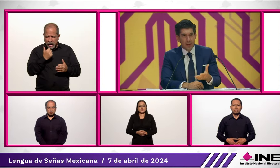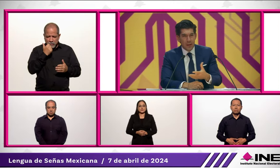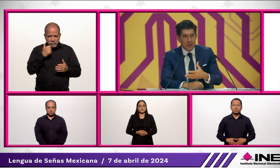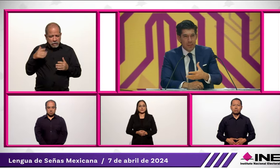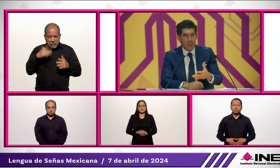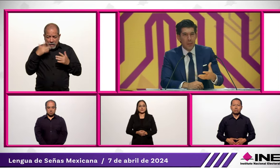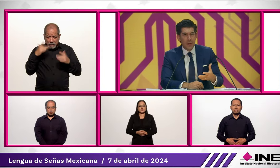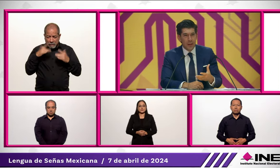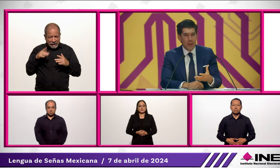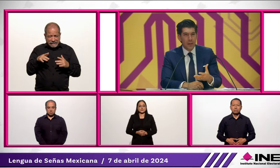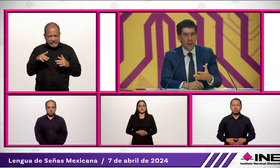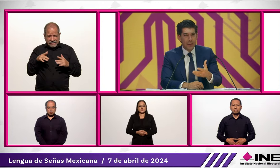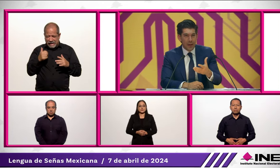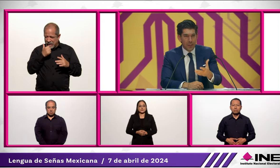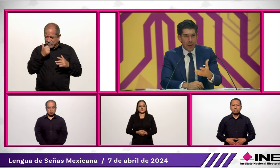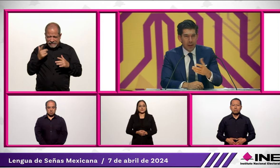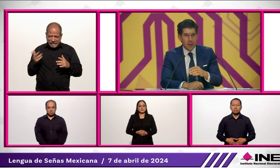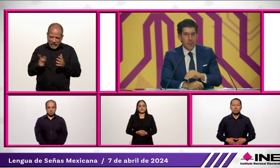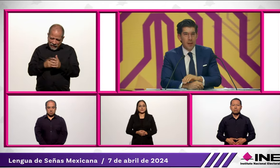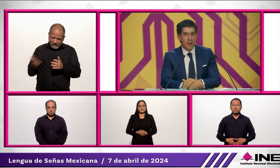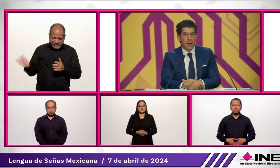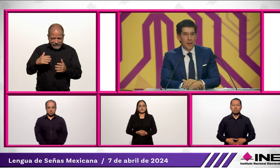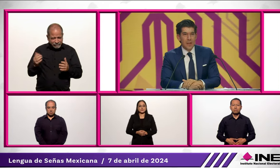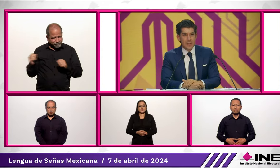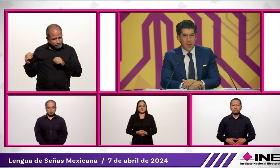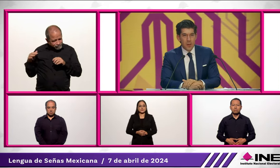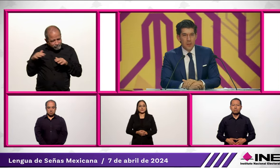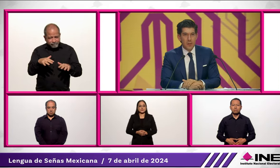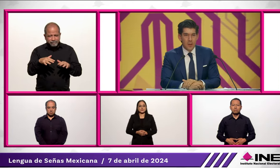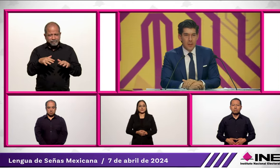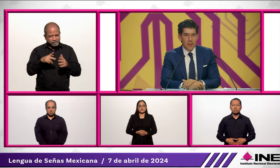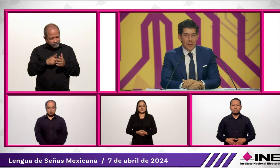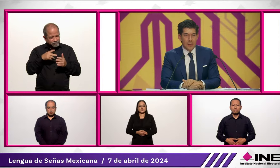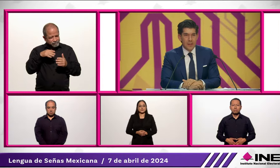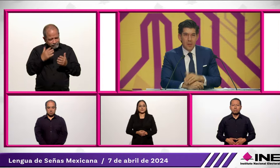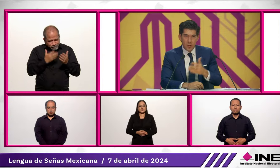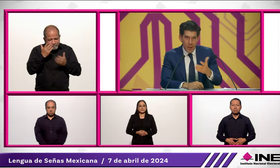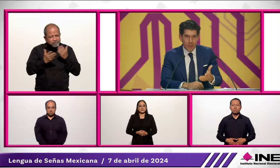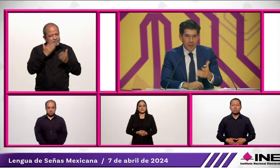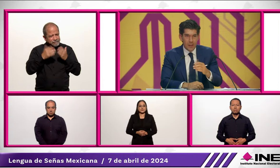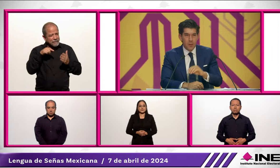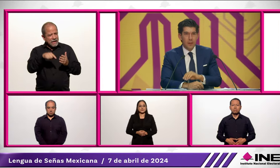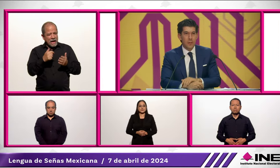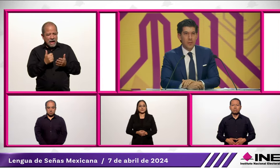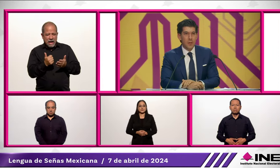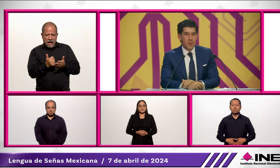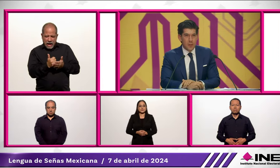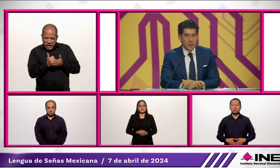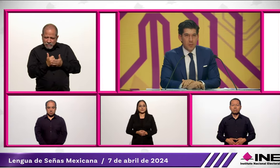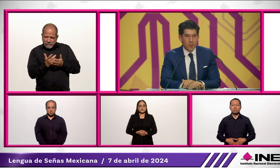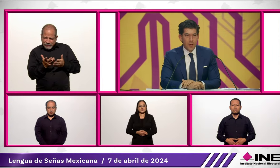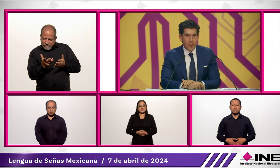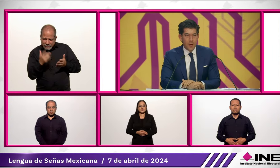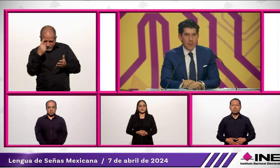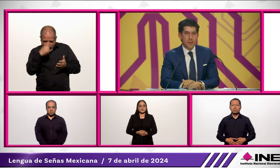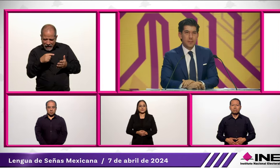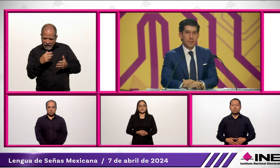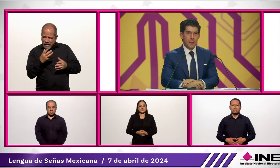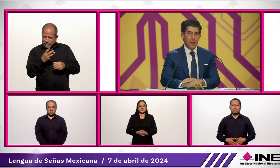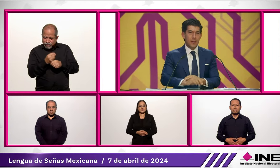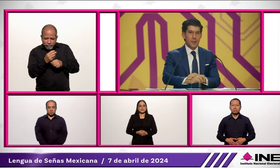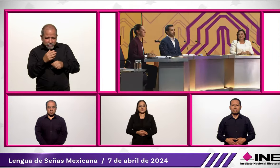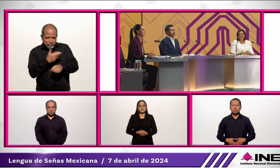esa estrategia se implementaría de manera integral para que también las aulas, los salones de clases, los planteles educativos sufran